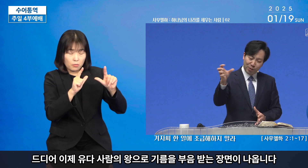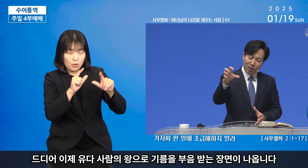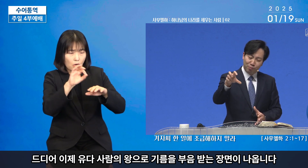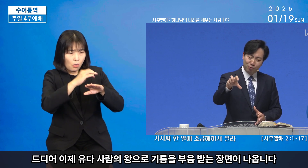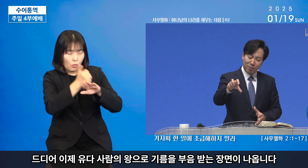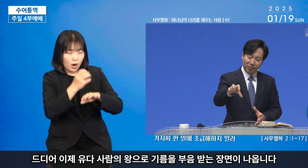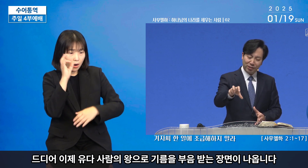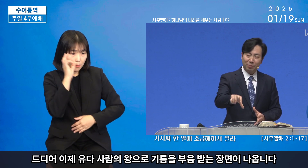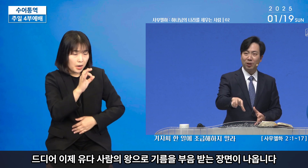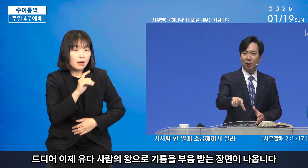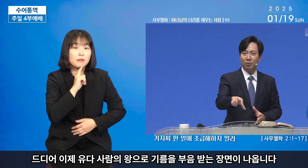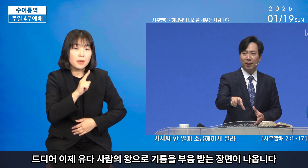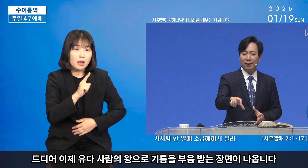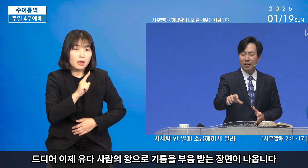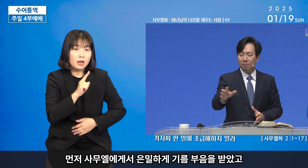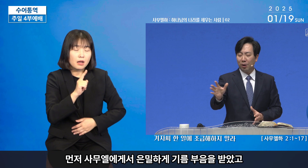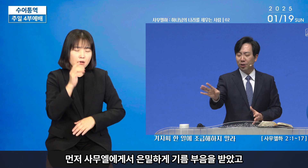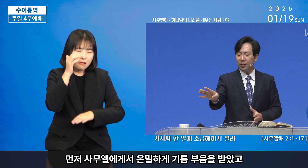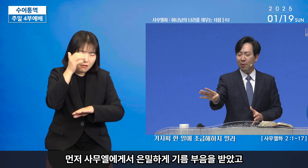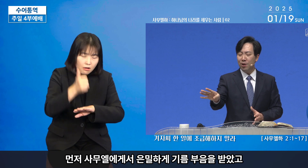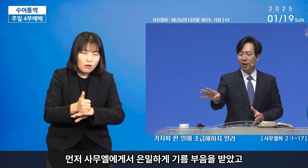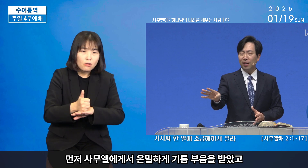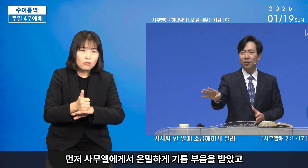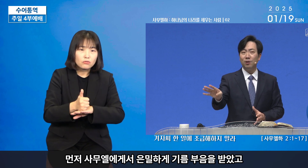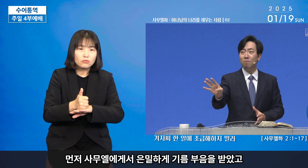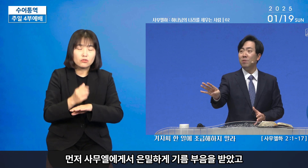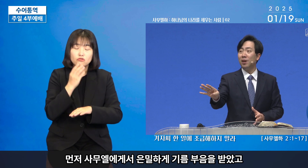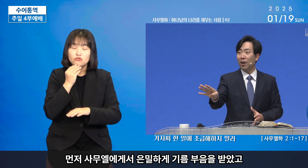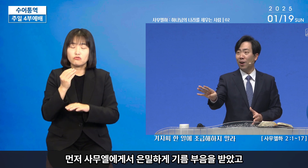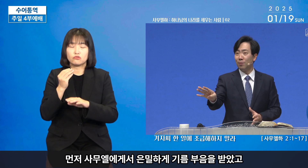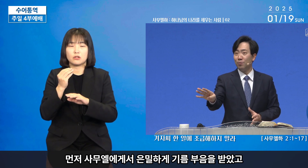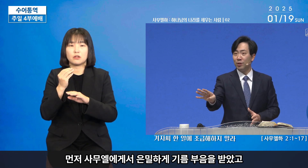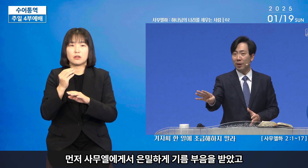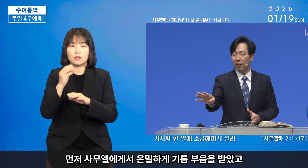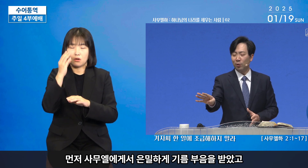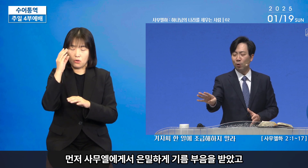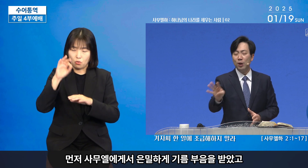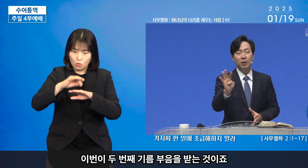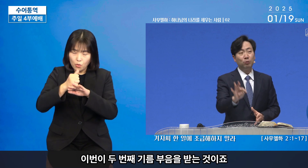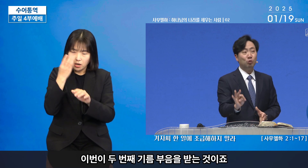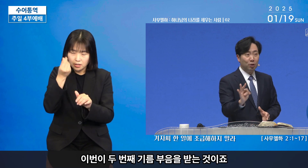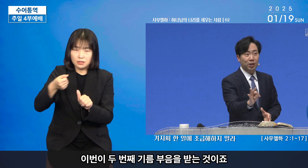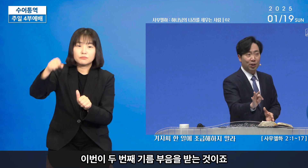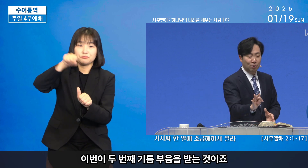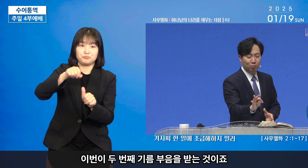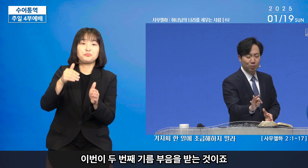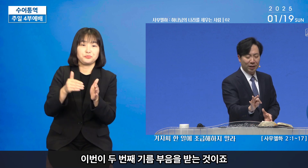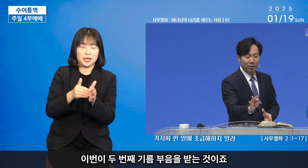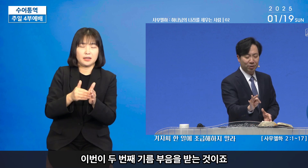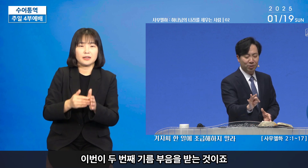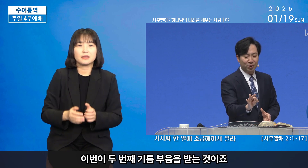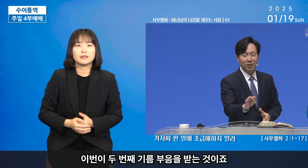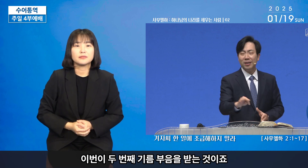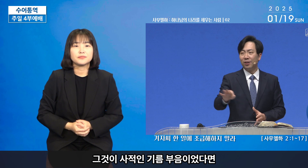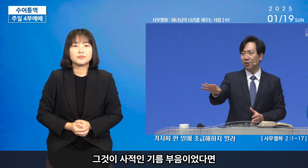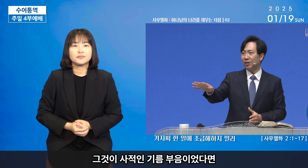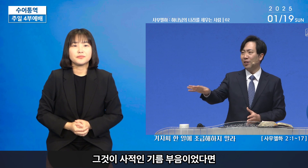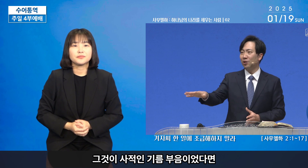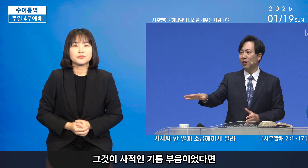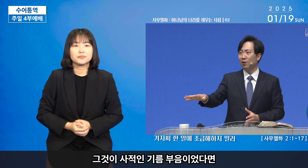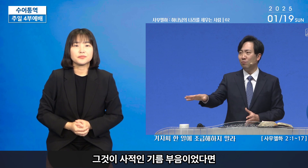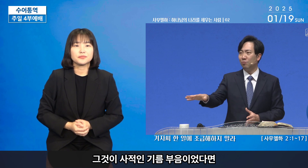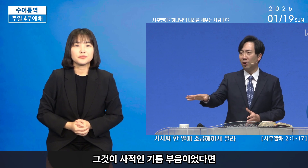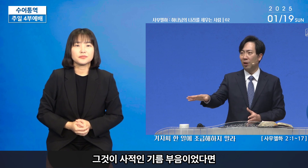왕으로 기름을 부음 받는 장면이 나옵니다. 먼저 사무엘에게서 은밀하게 기름 부음을 받았고 이번 두 번째 기름 부음을 받는 것이죠.